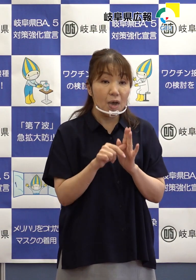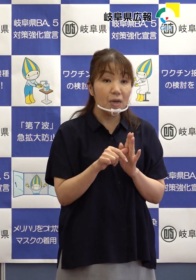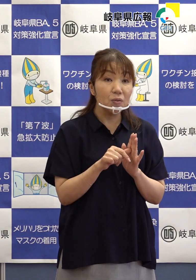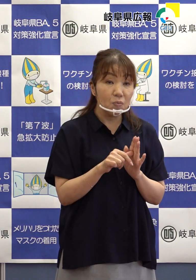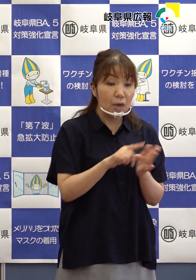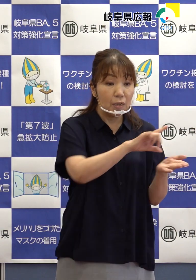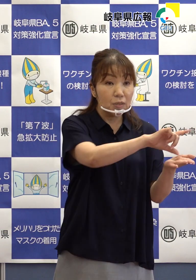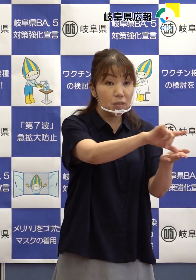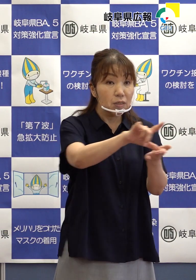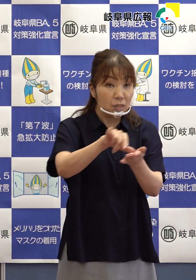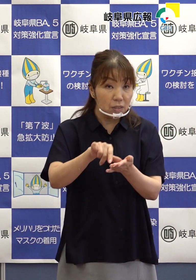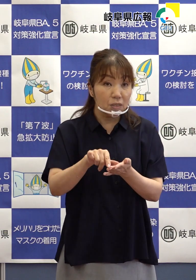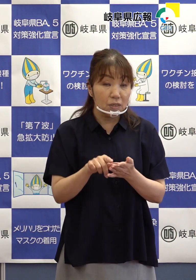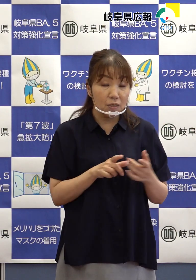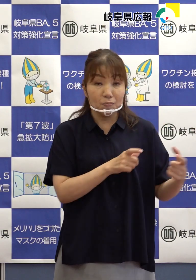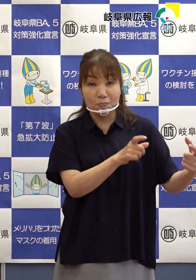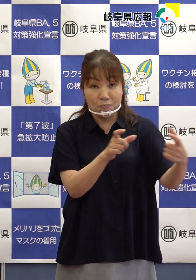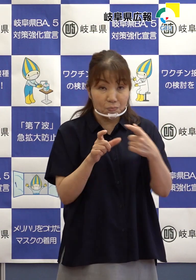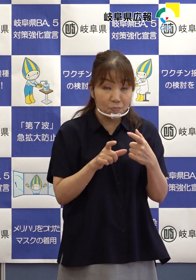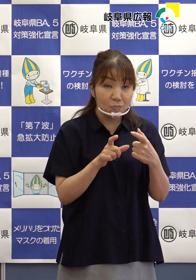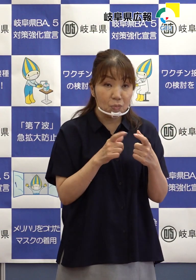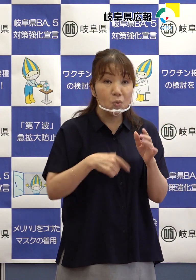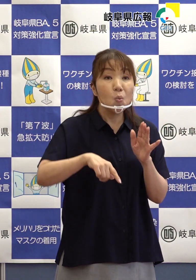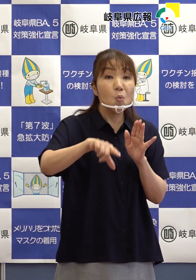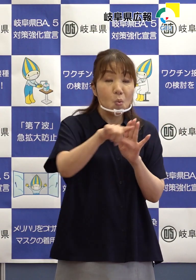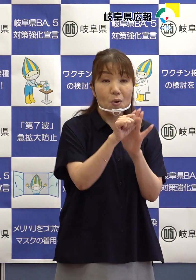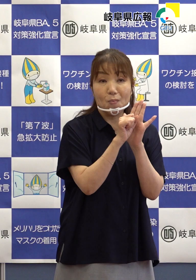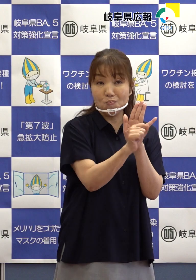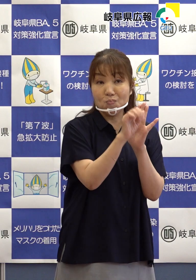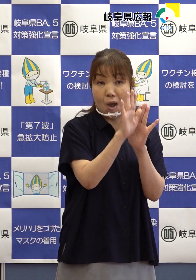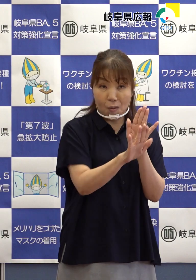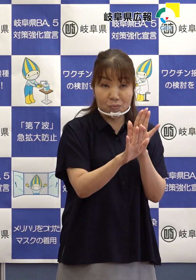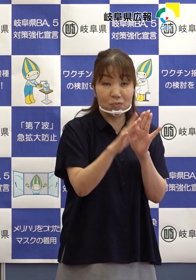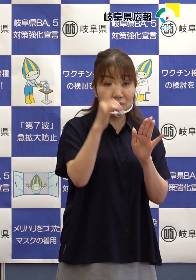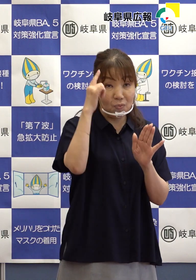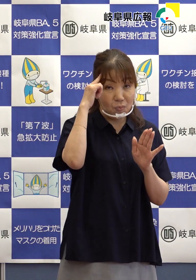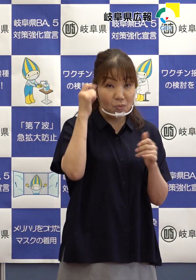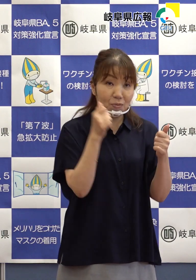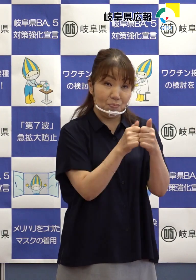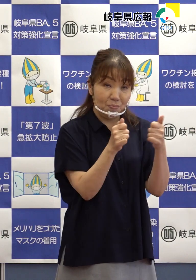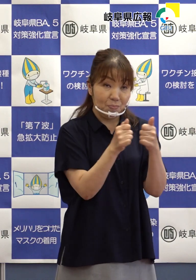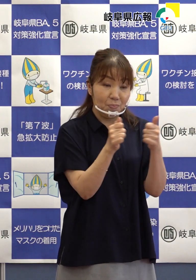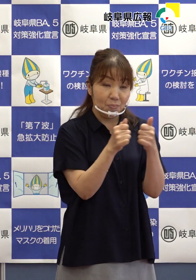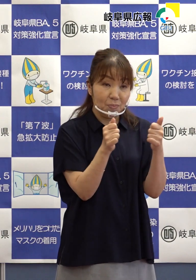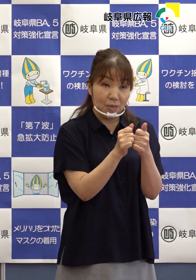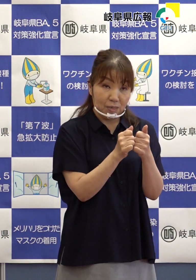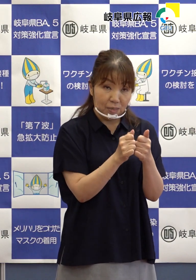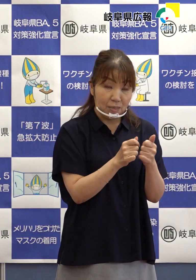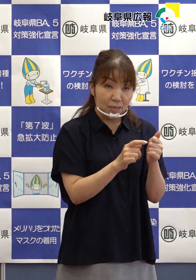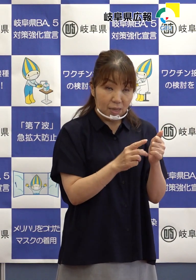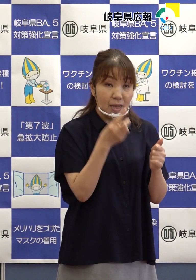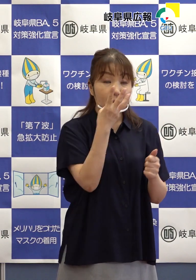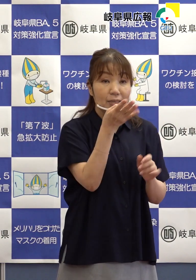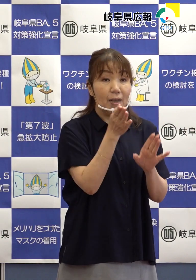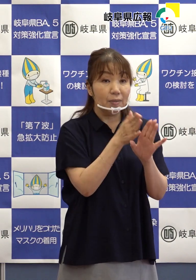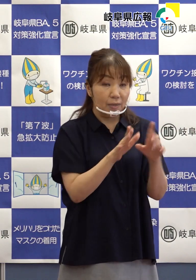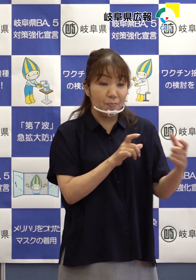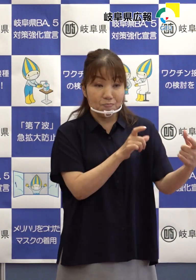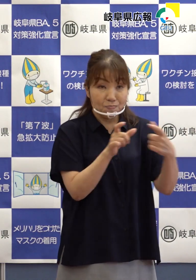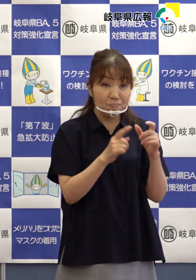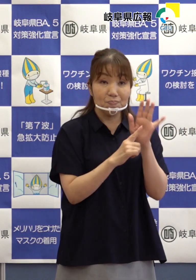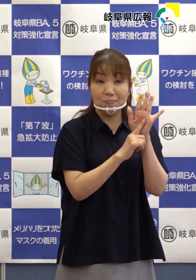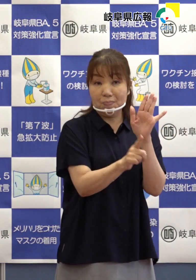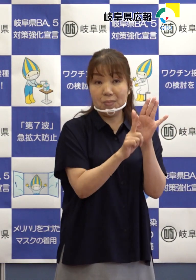足止めをされた方がより効果的だろうということでまぁご相談をして足止めそれに至ったということであり